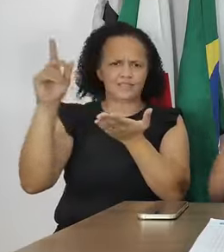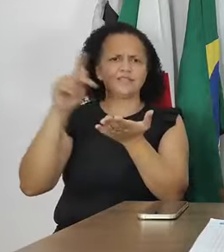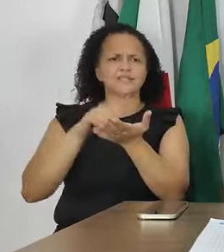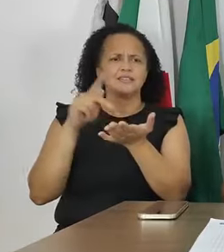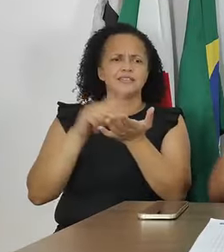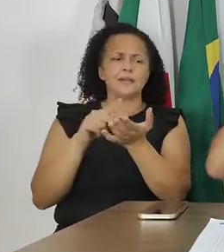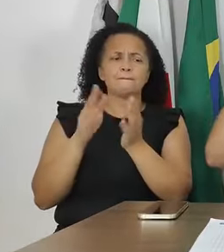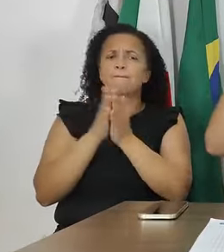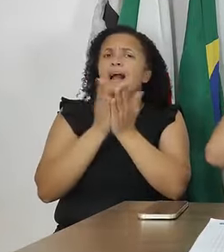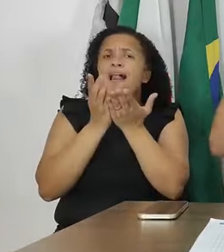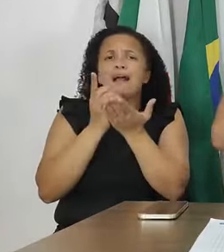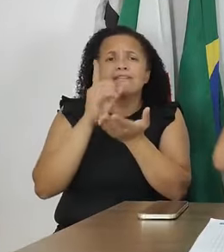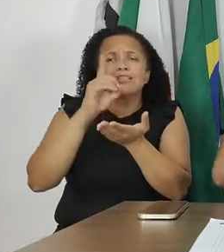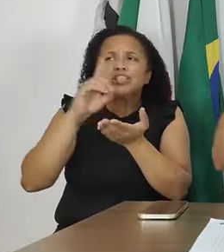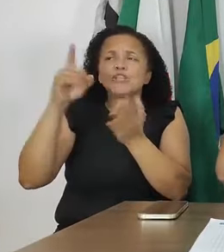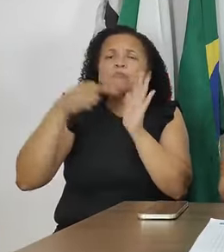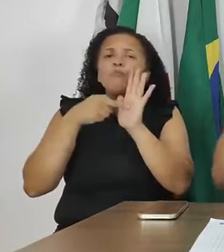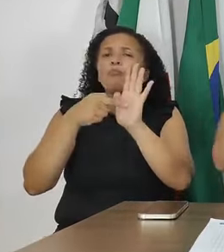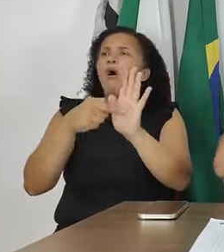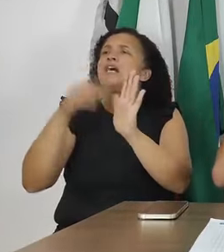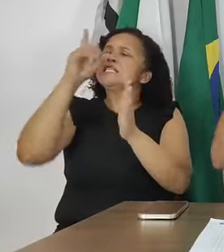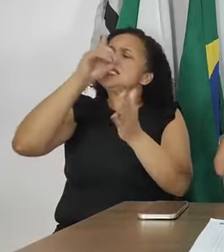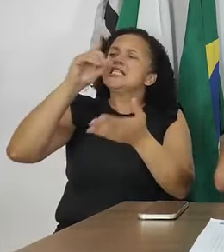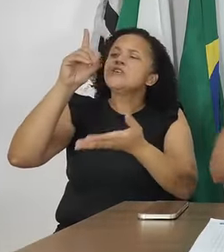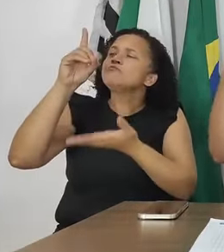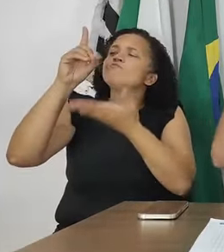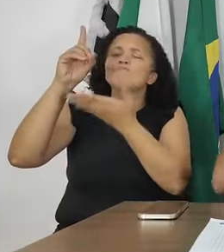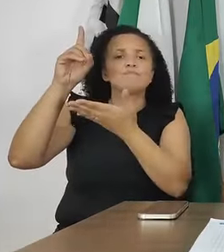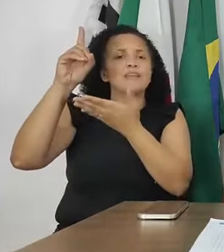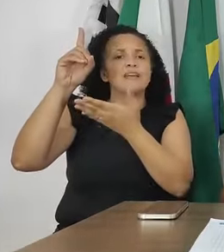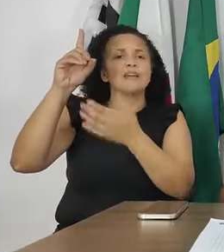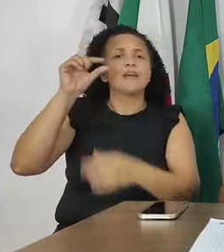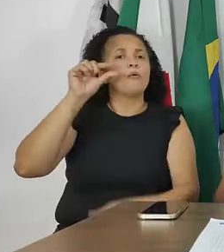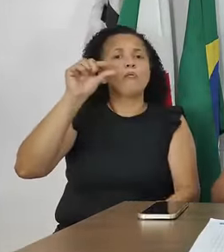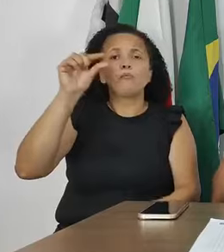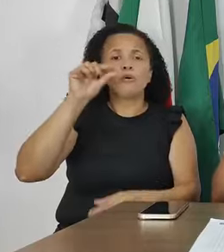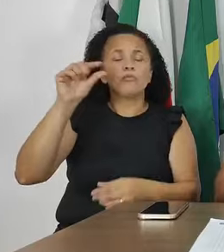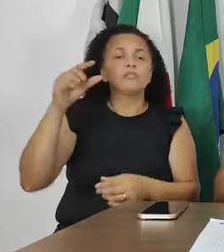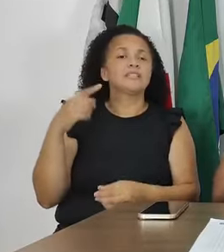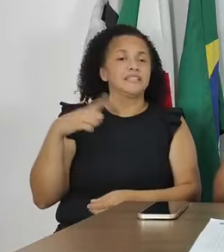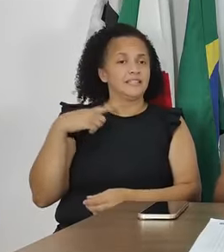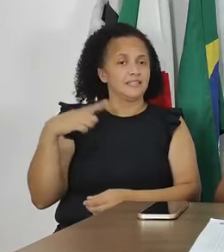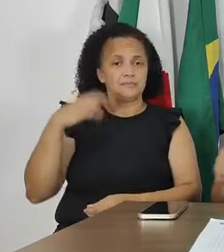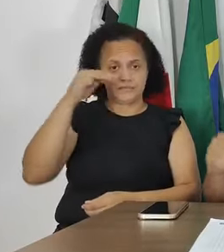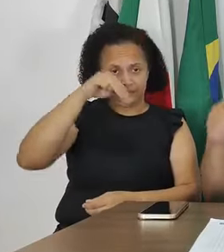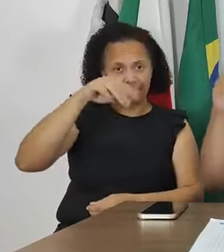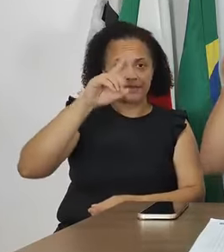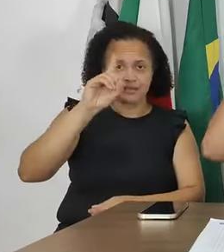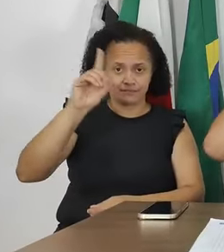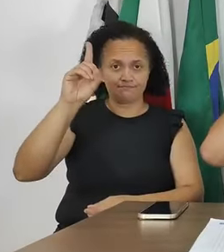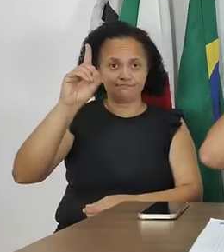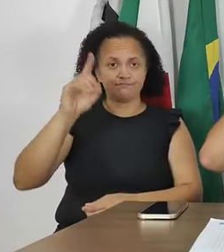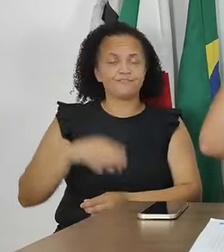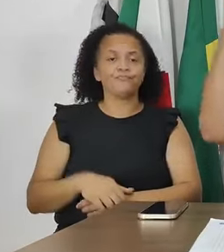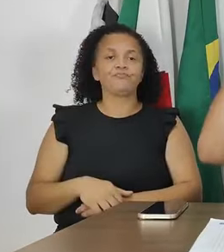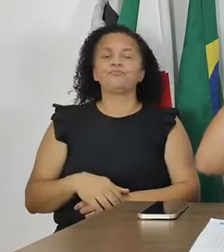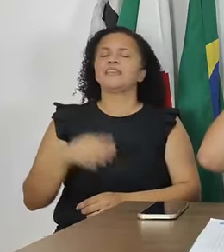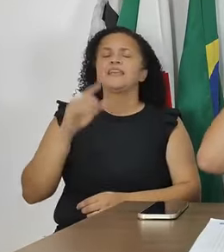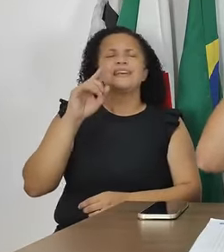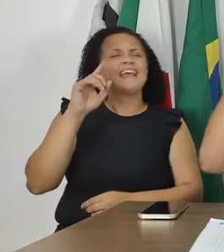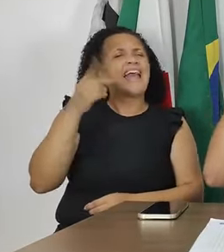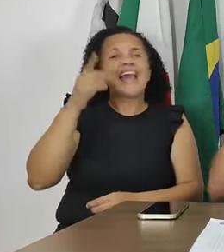é na palavra. São algumas, é uma parte daquilo que nós temos no MD, daquilo que é